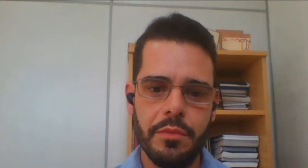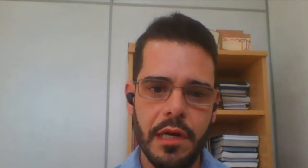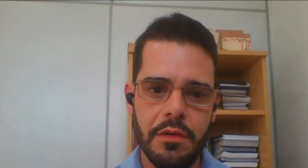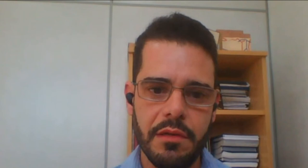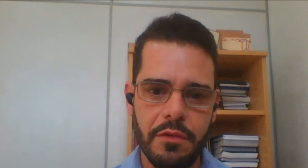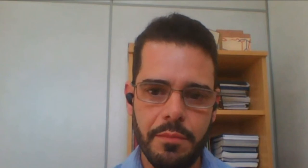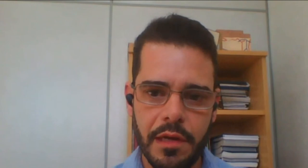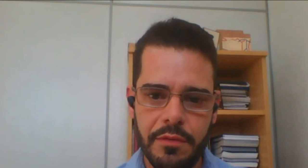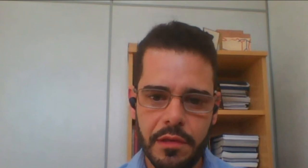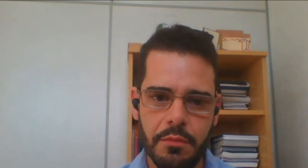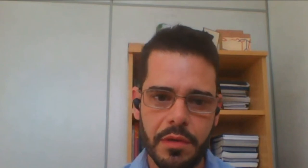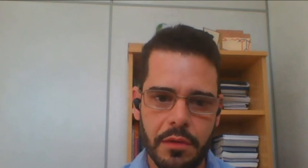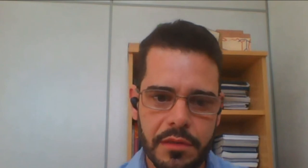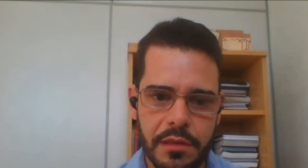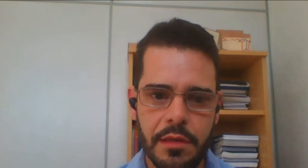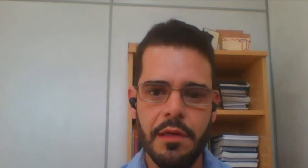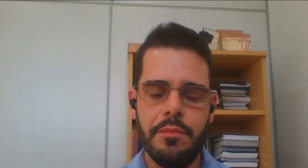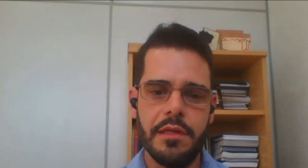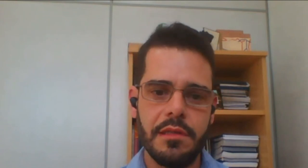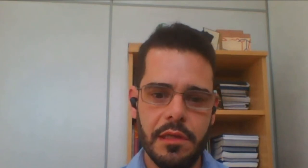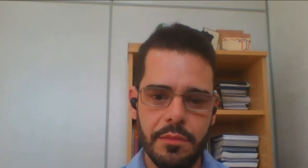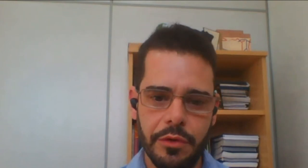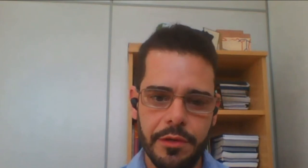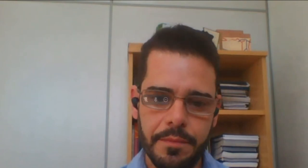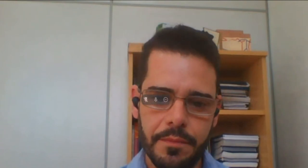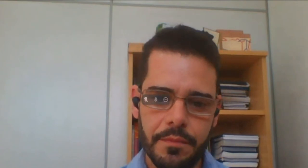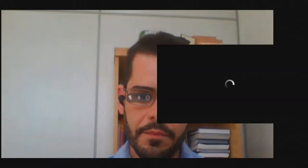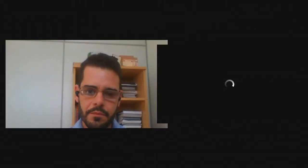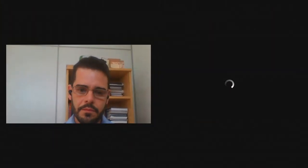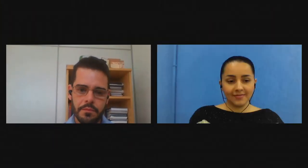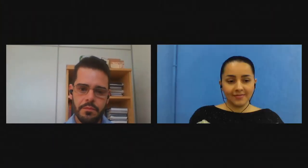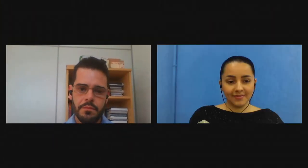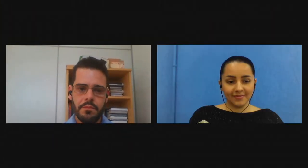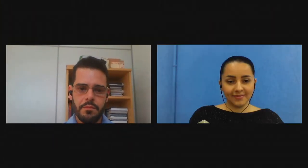todos, muito obrigado, devolvo a palavra, então, para a nossa mestre de cerimônia.